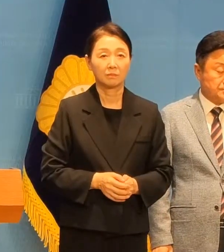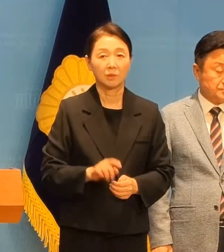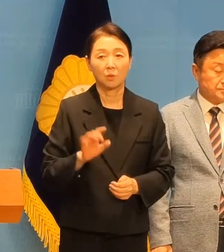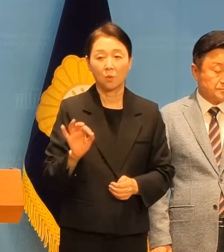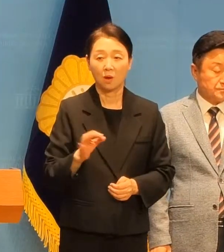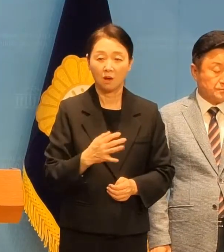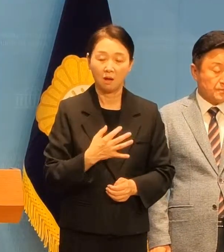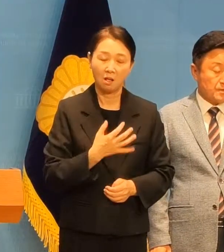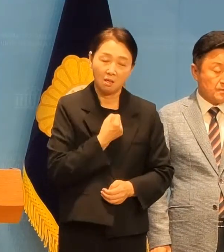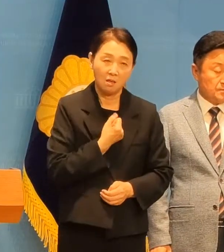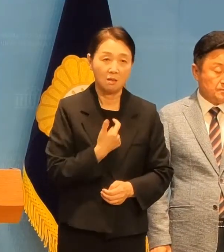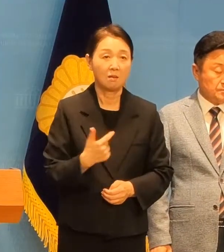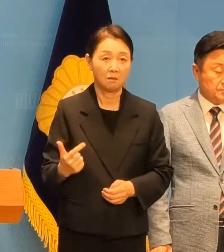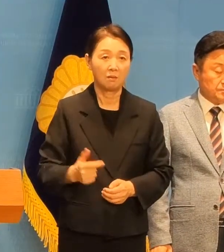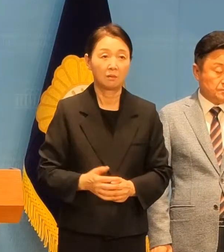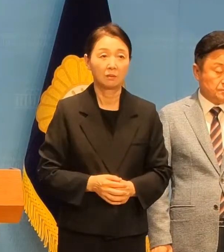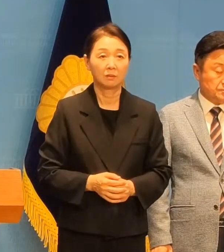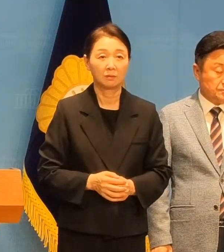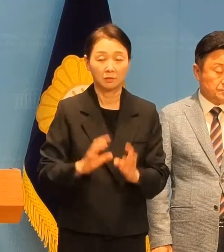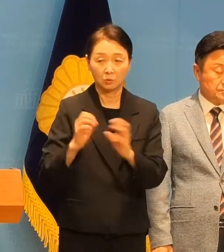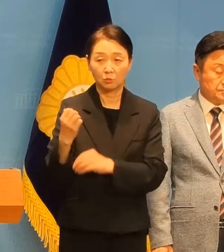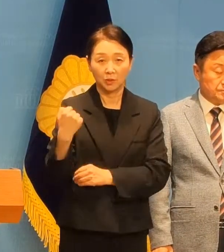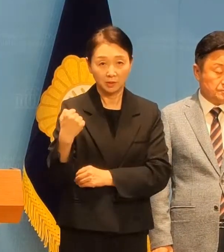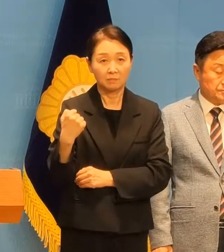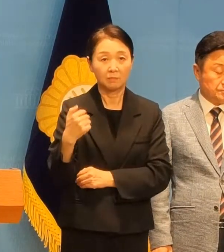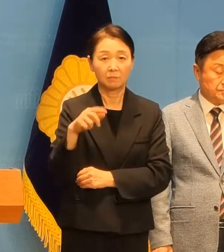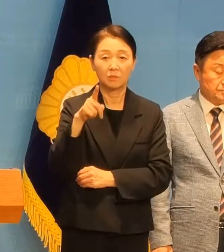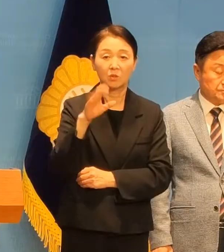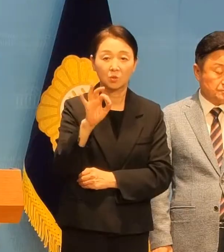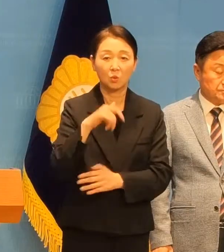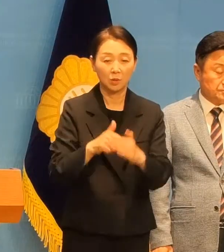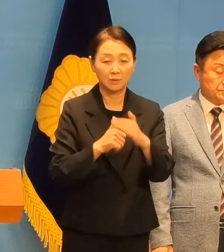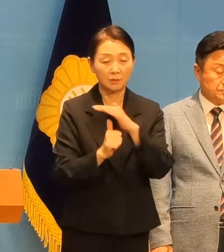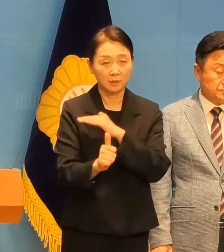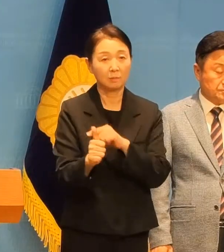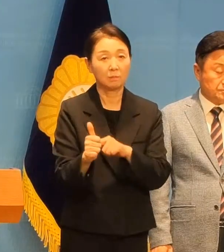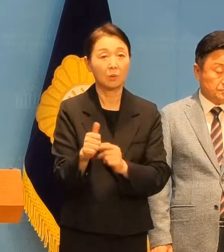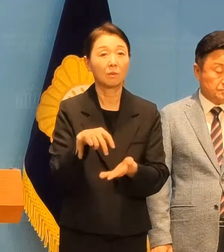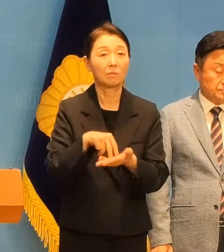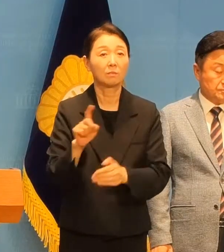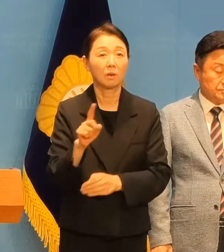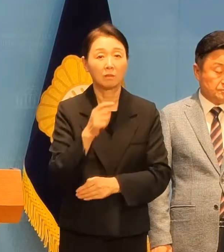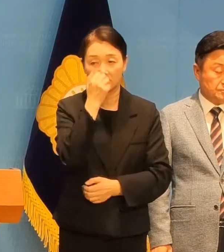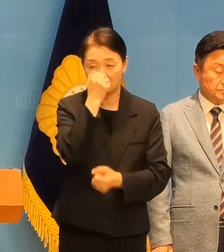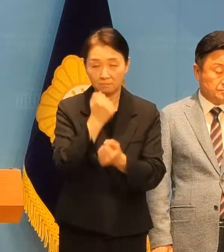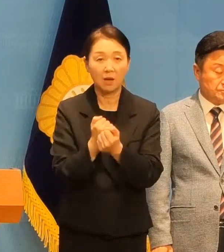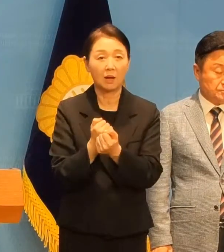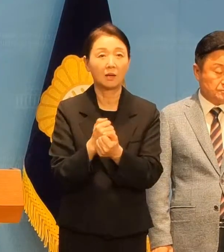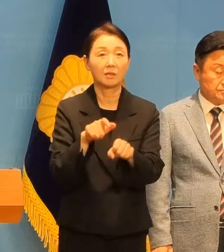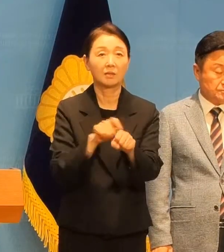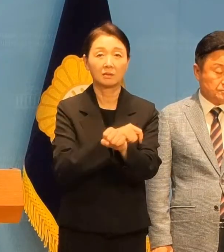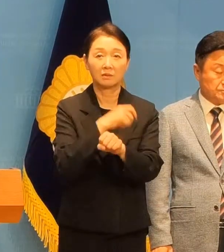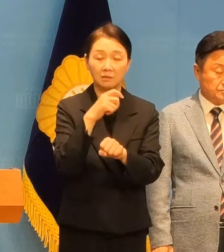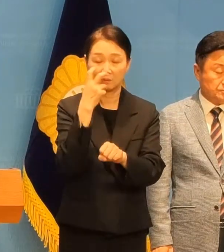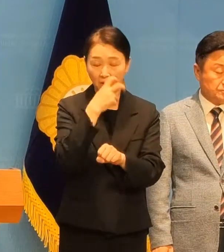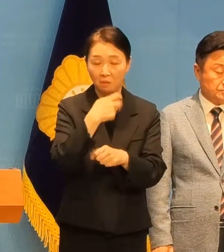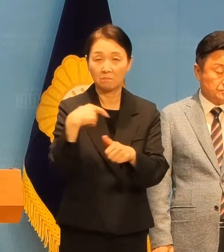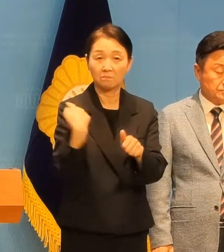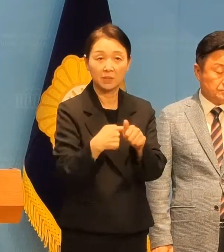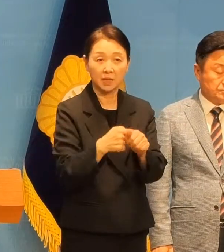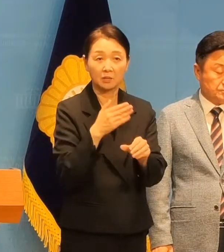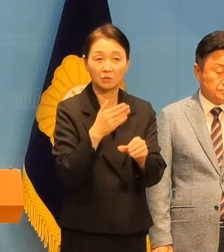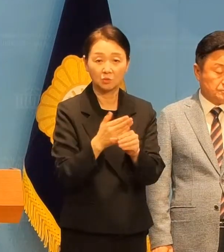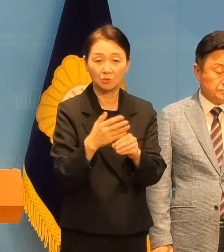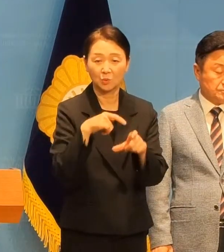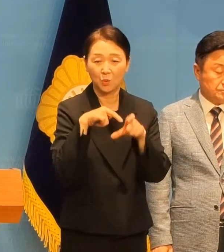수 없습니다. 그런데 국민의힘 송원석 원내대표는 적반하장으로 특검을 비난하고